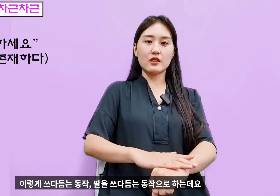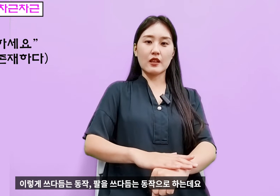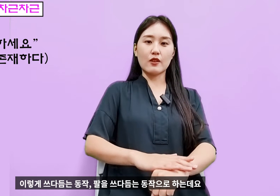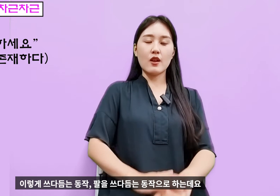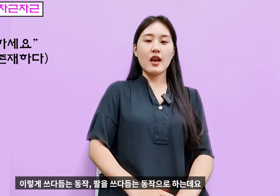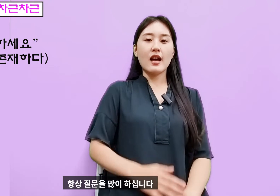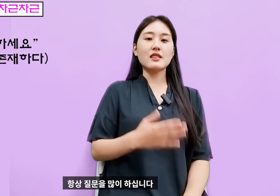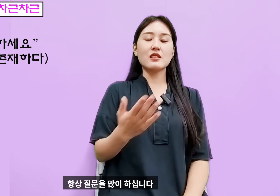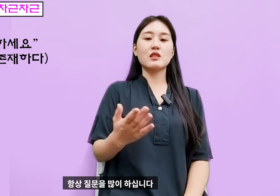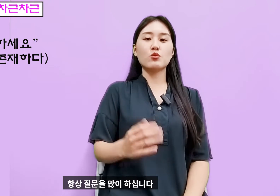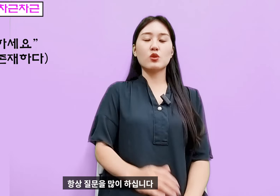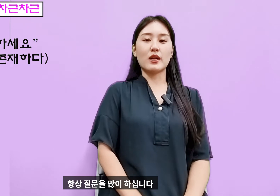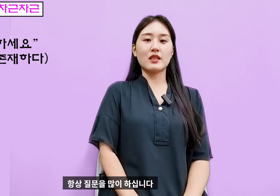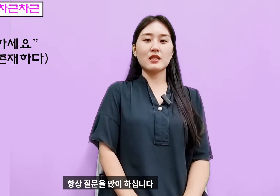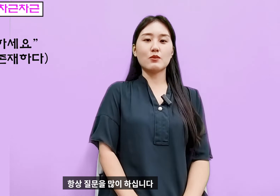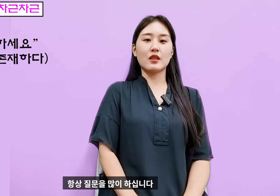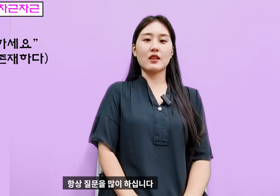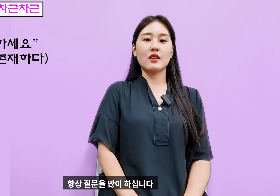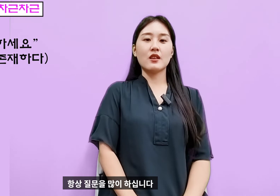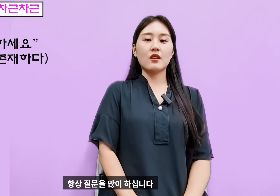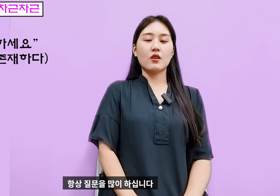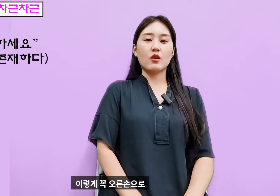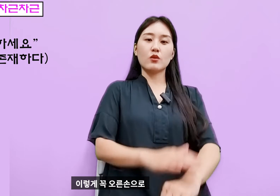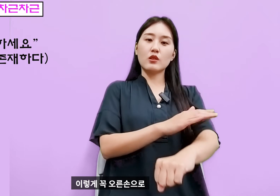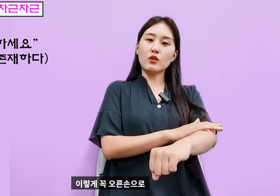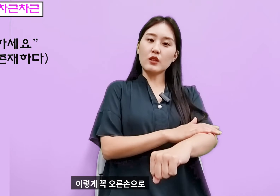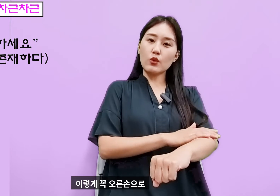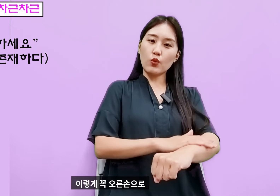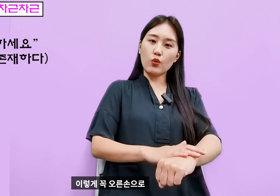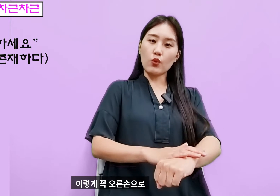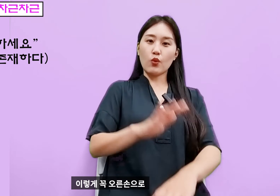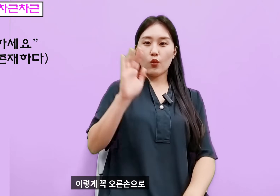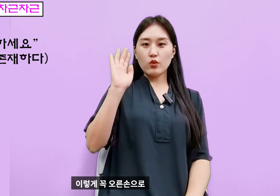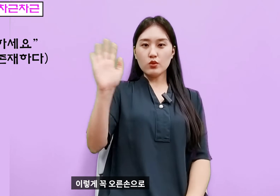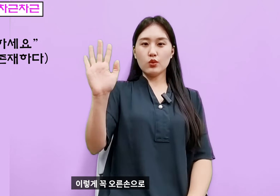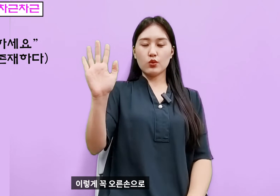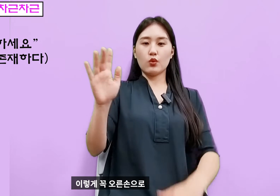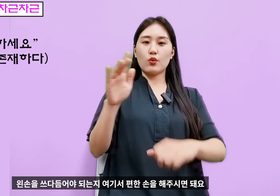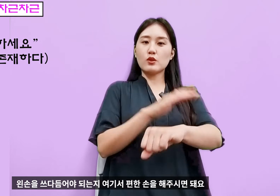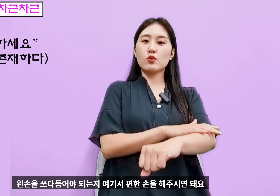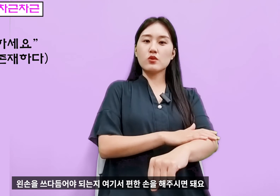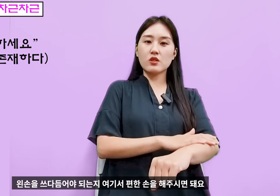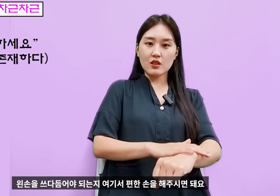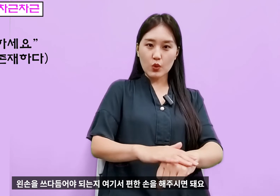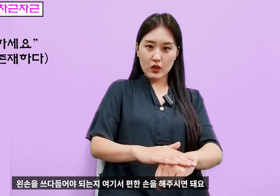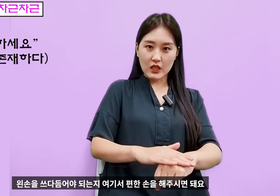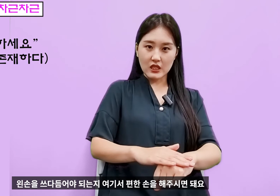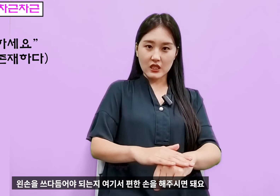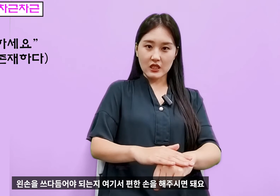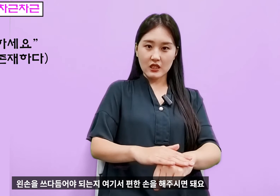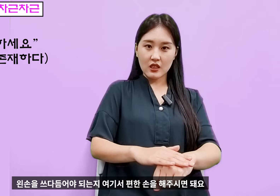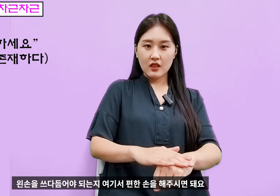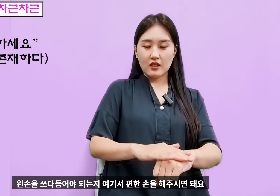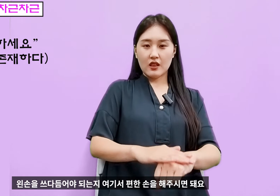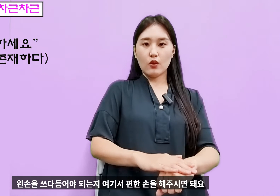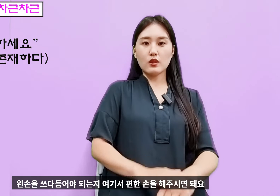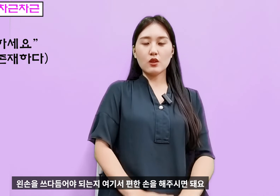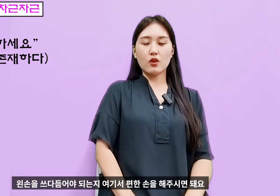하는데요. 항상 질문을 많이 하십니다. 이렇게 꼭 오른손으로 왼손을 쓰다듬어야 되는지. 네, 여기서